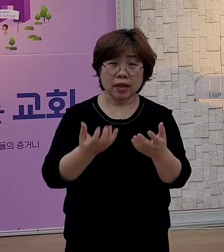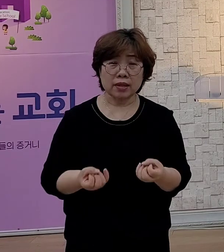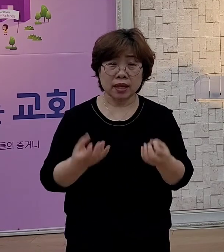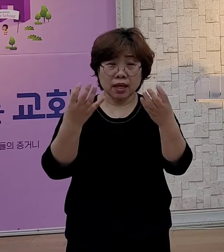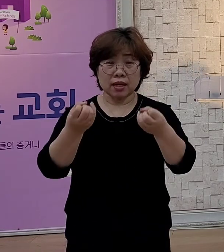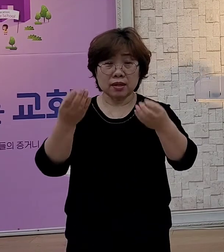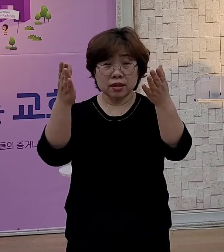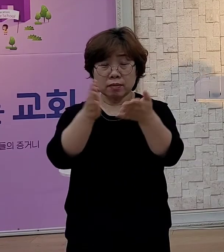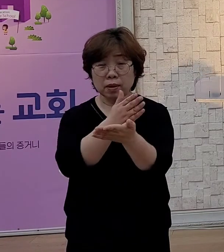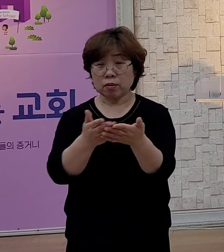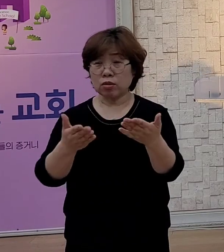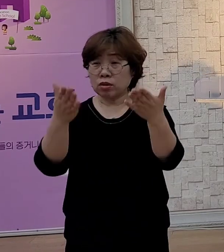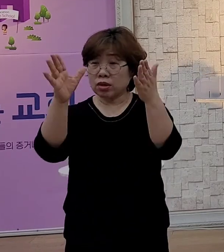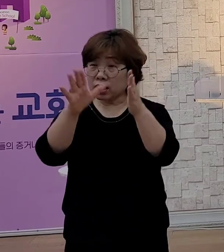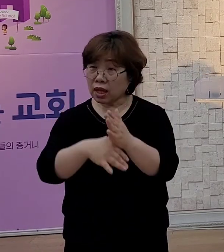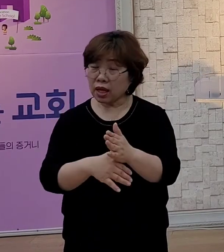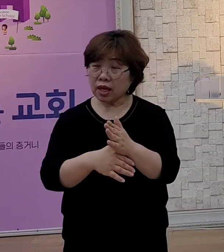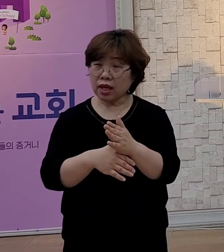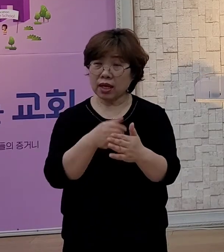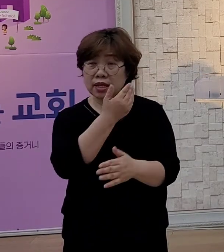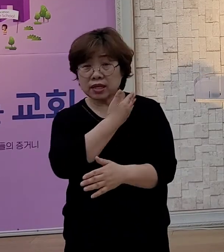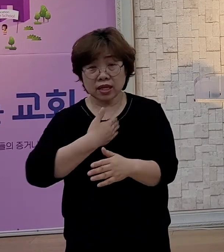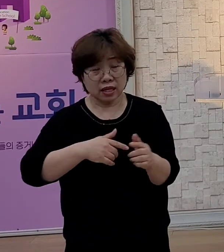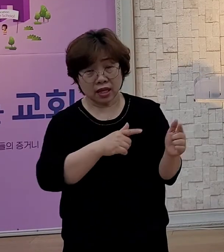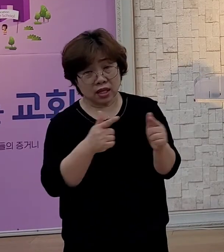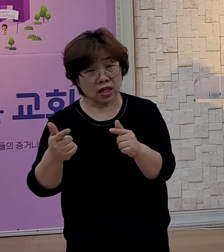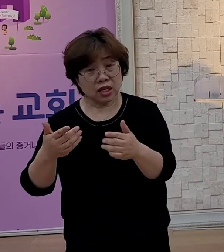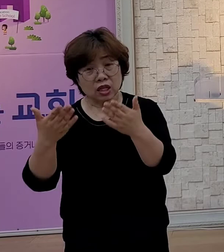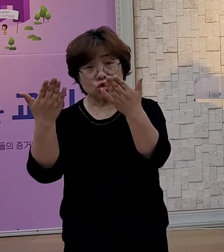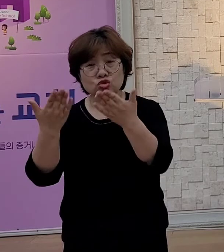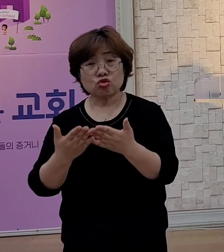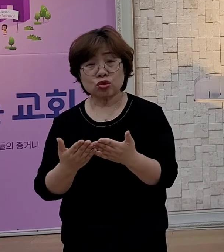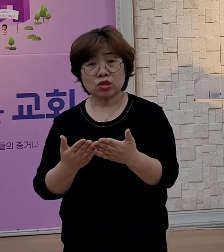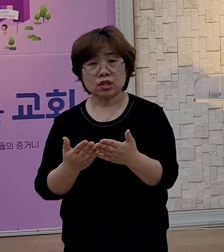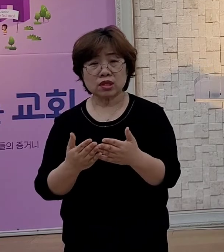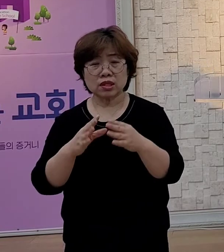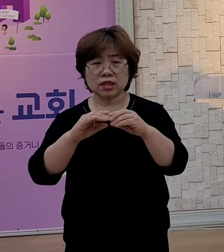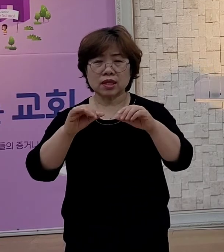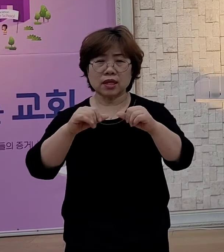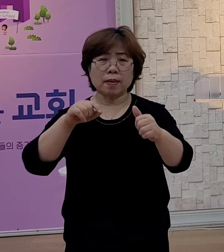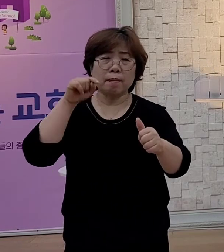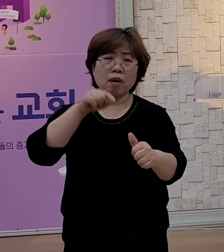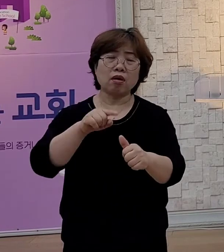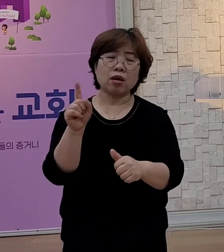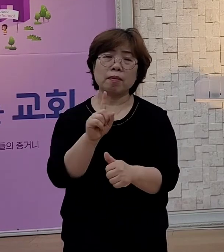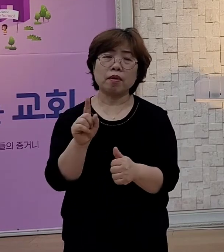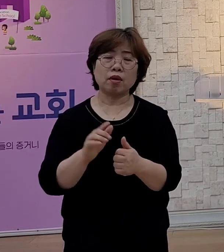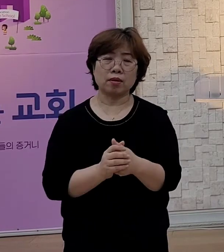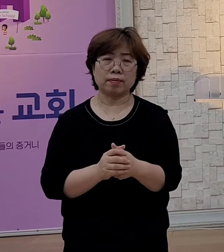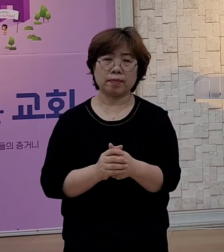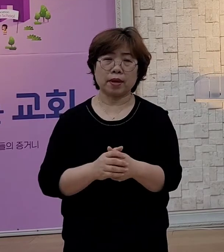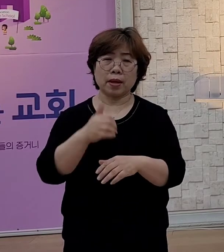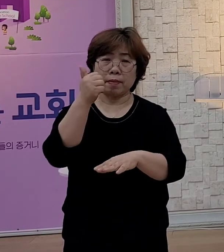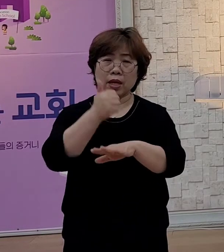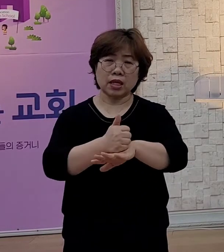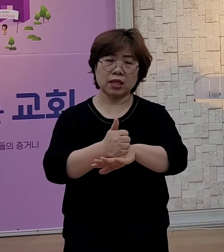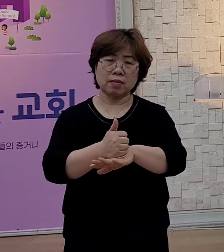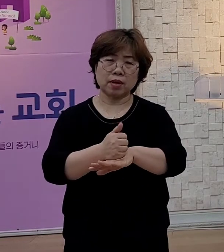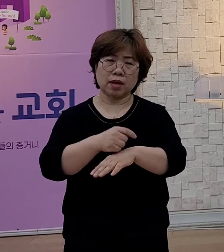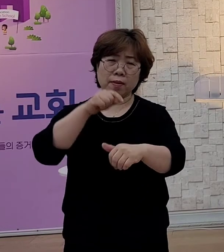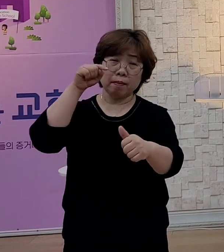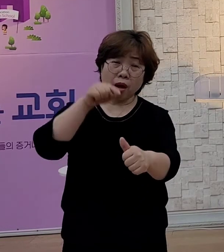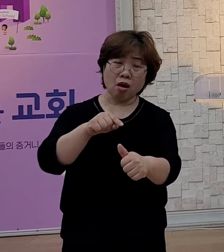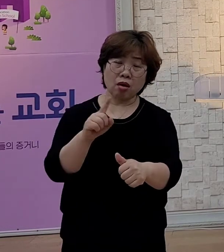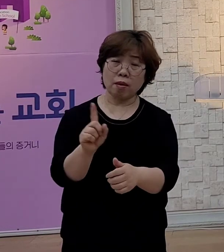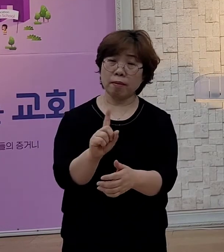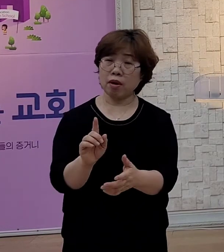주셨습니다. 그때 제자들에게 주신 지상 명령이 뭔지 아세요? 마지막 최후의 최고의 명령이 뭔지